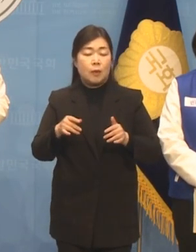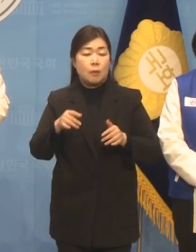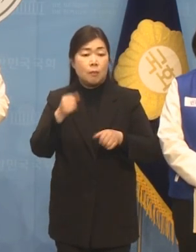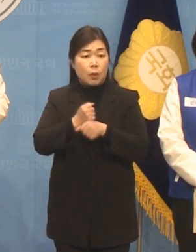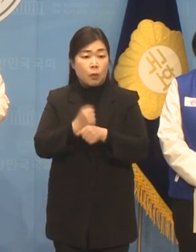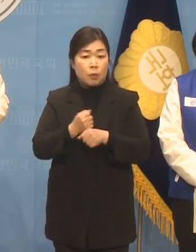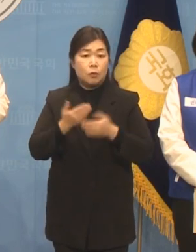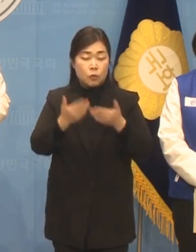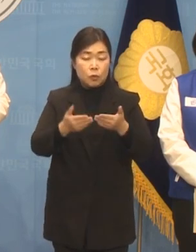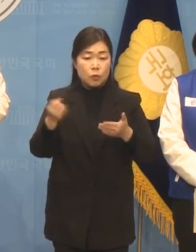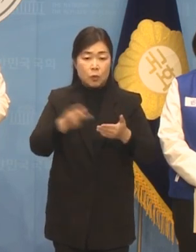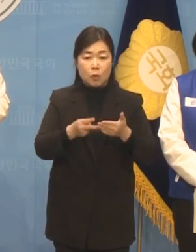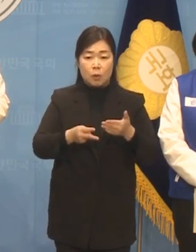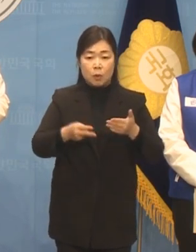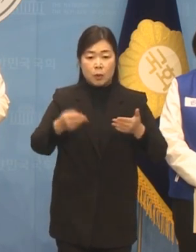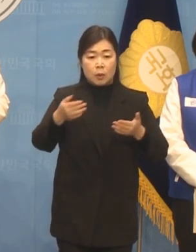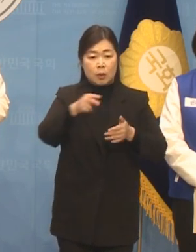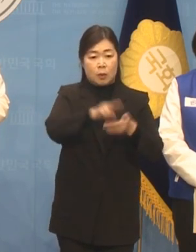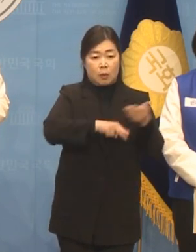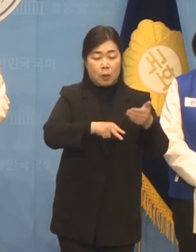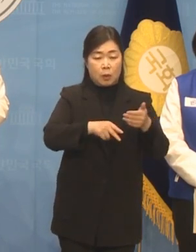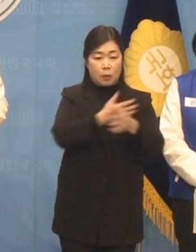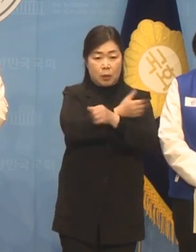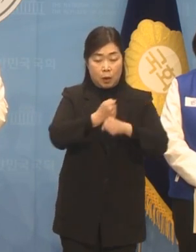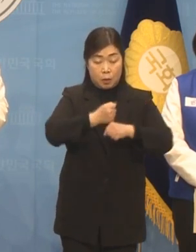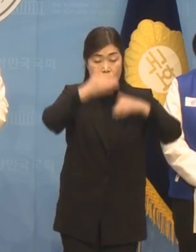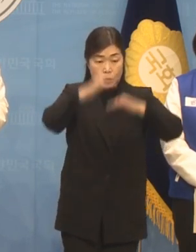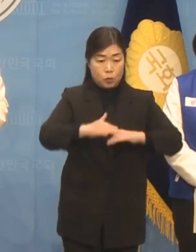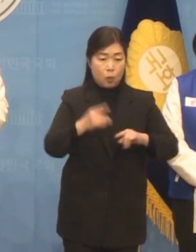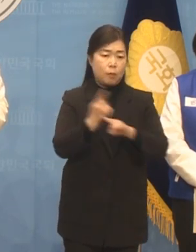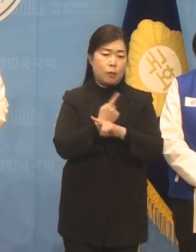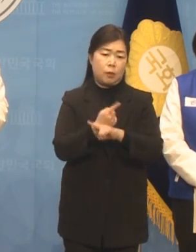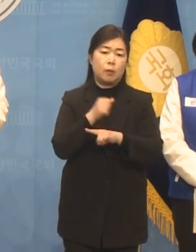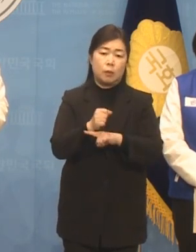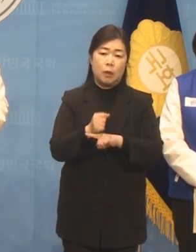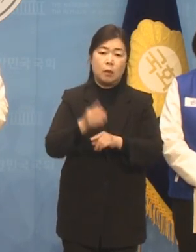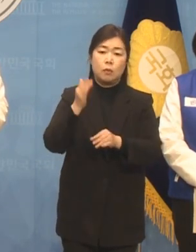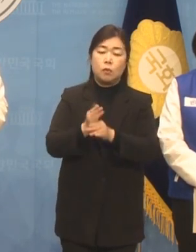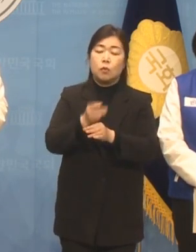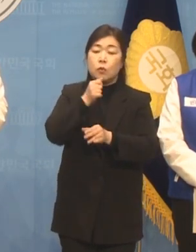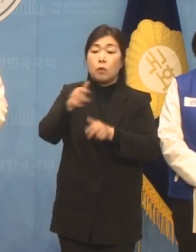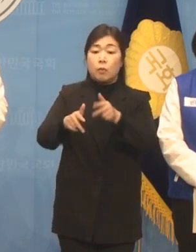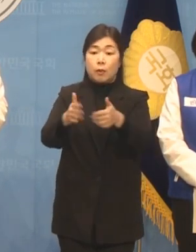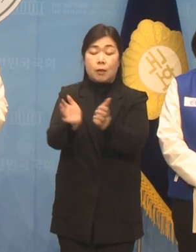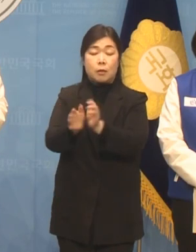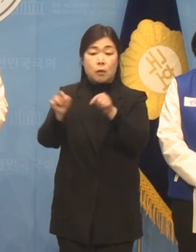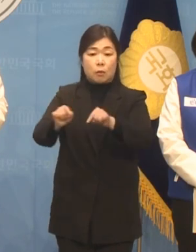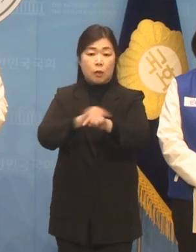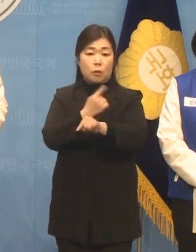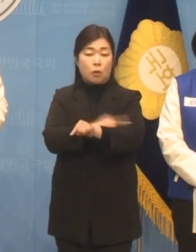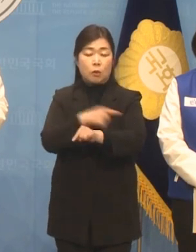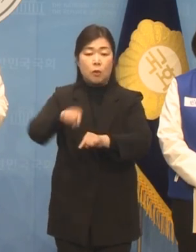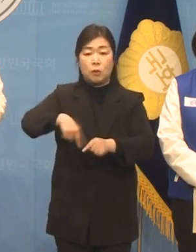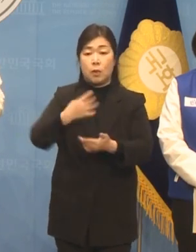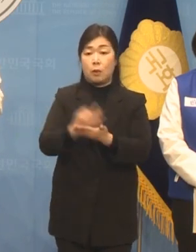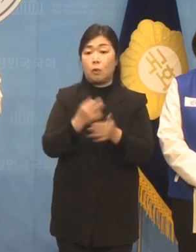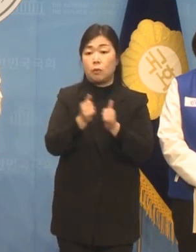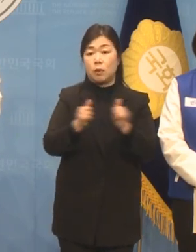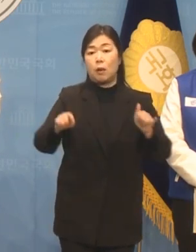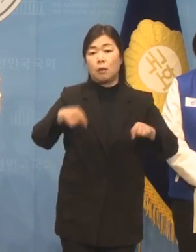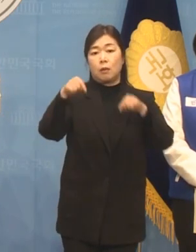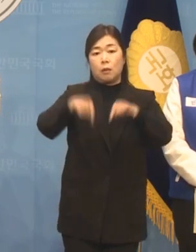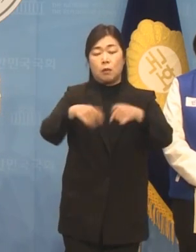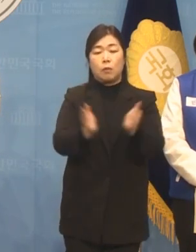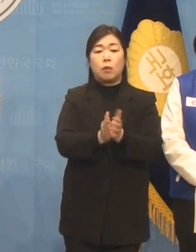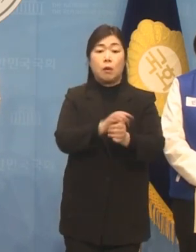조건들을 개선하기 위한 그러한 중소기업들의 단체 협상권, 자영업자들의 단체 협상권을 부여하는 것들, 그다음에